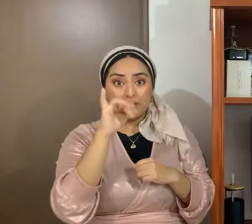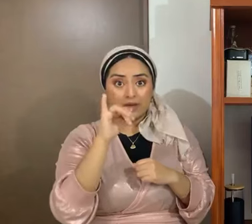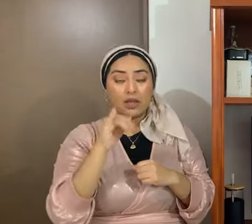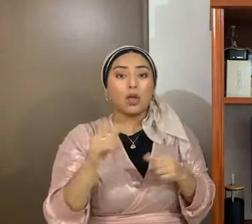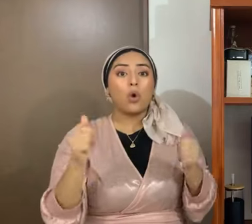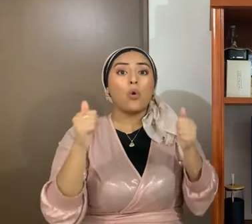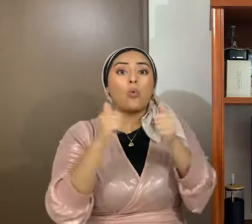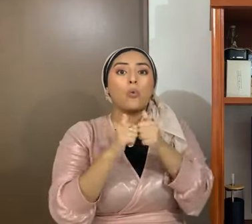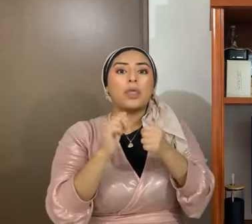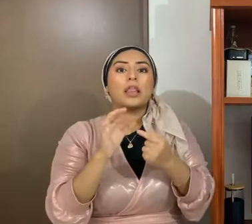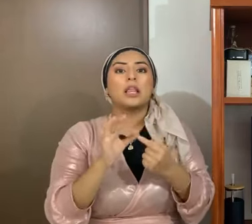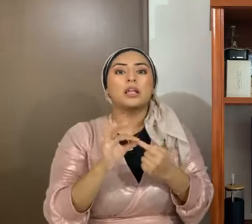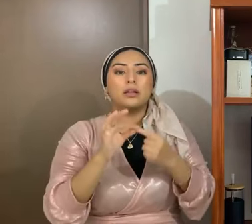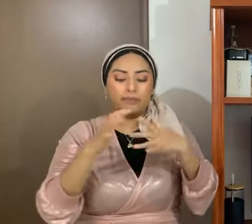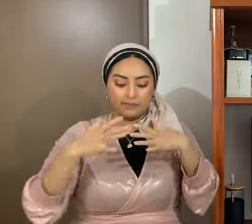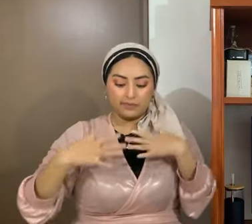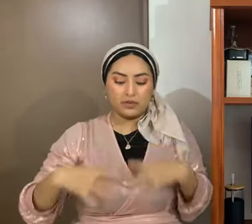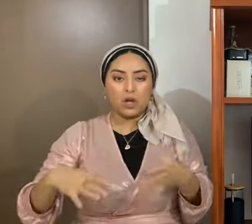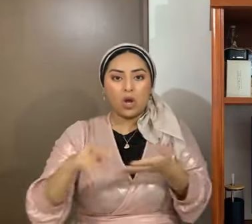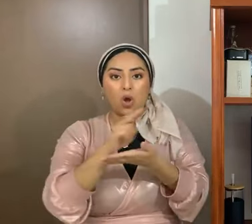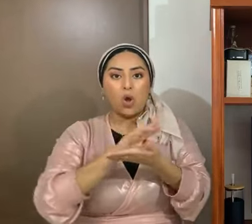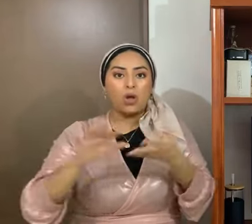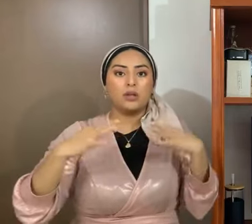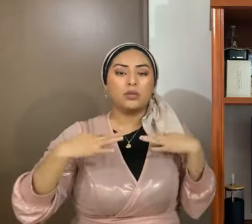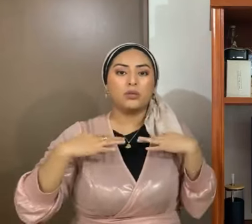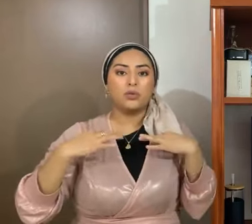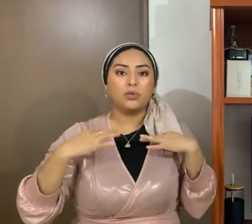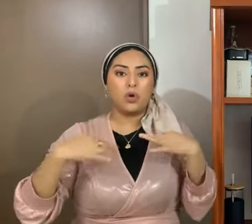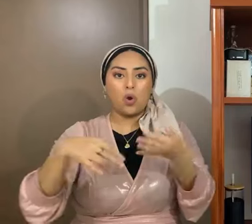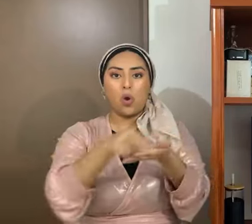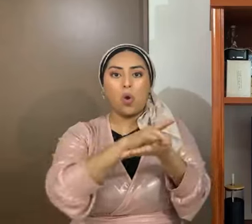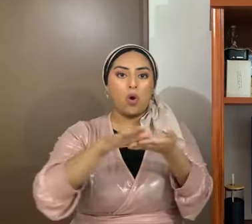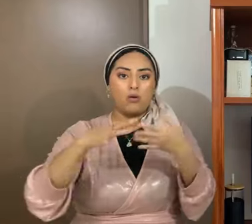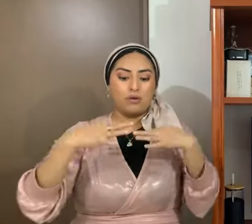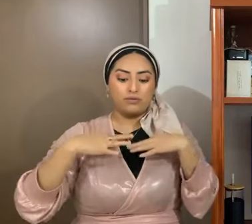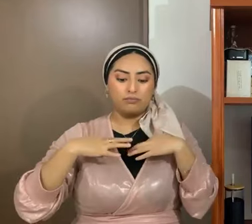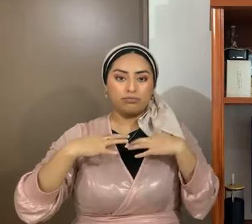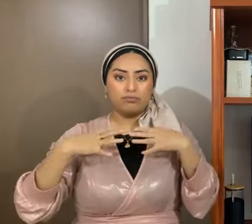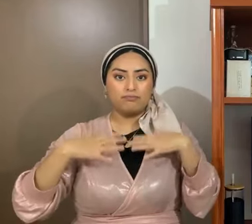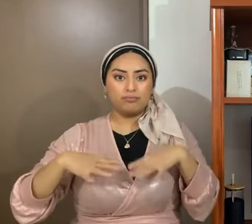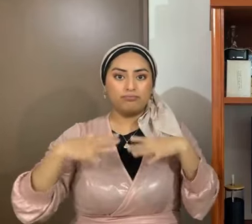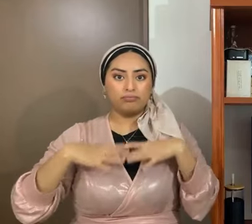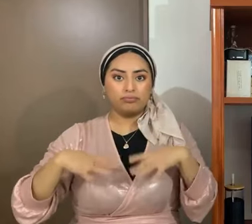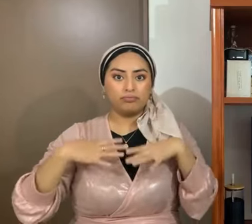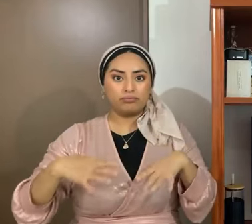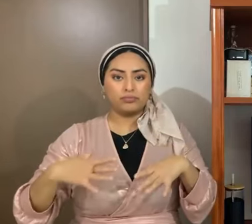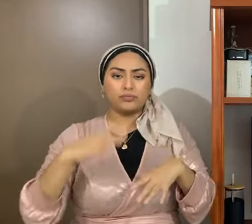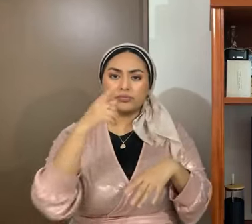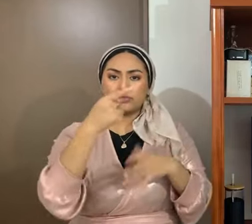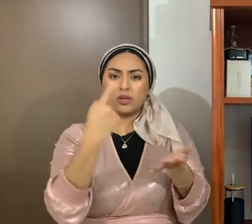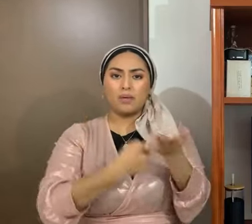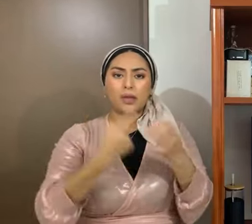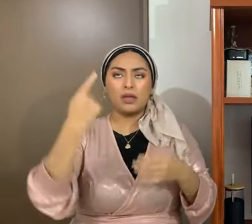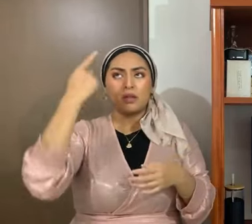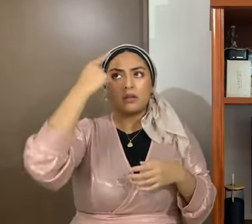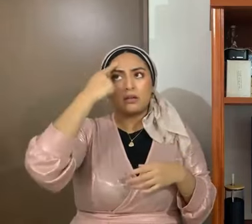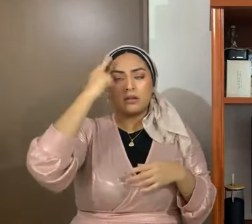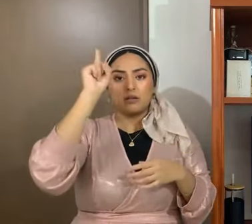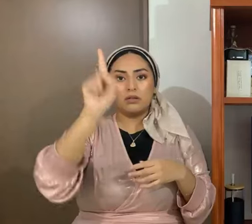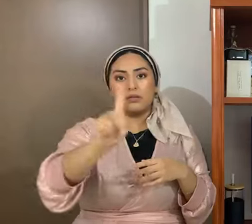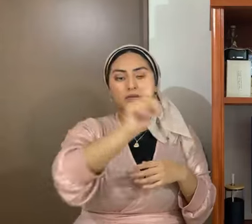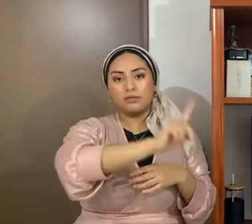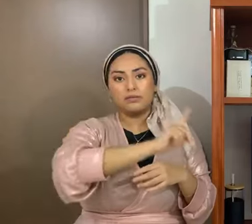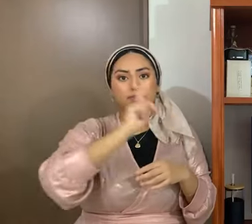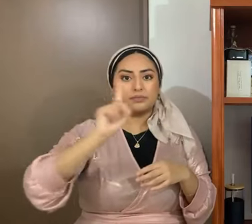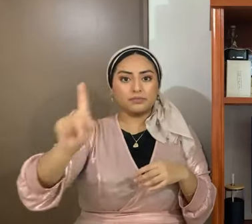con vestiduras sagradas. Vestiduras sagradas. ¿Se han puesto a pensar, cada uno